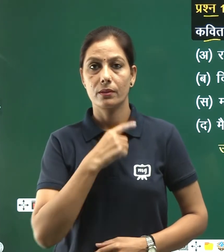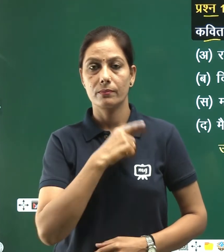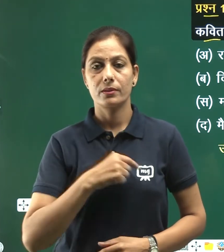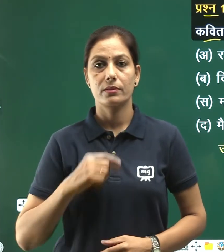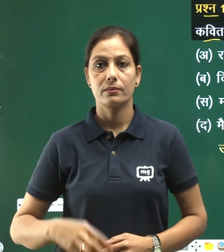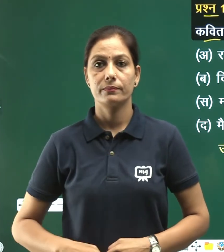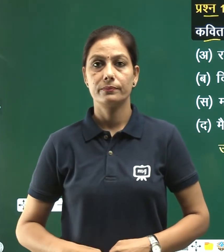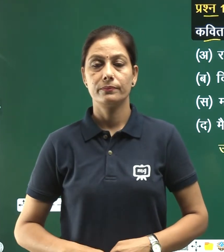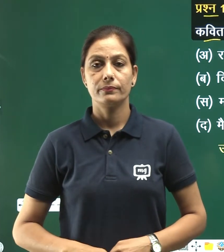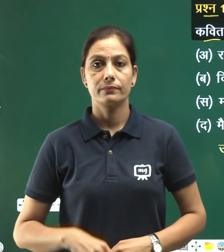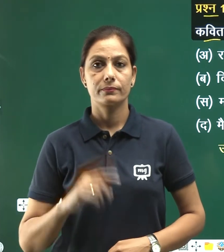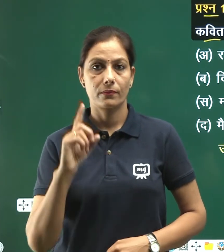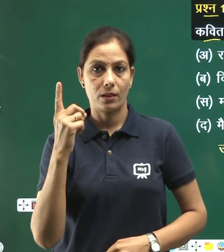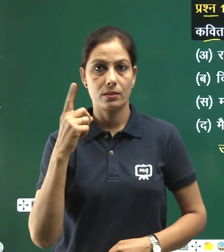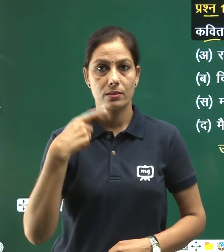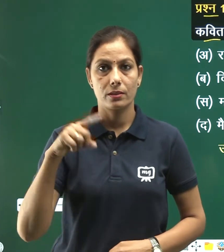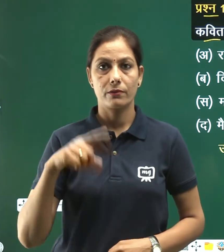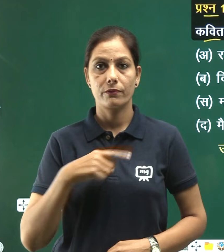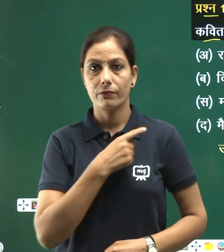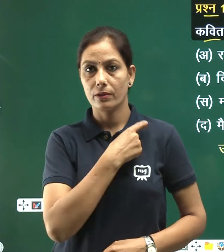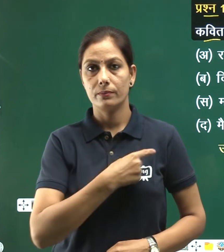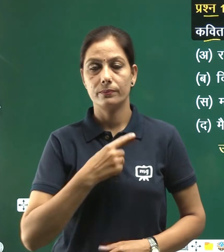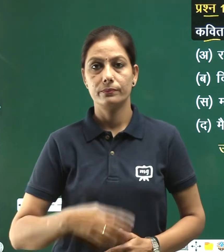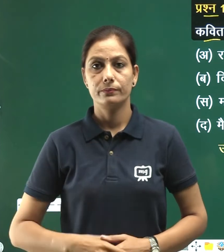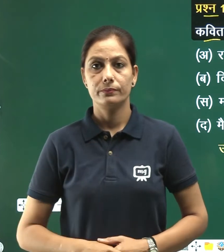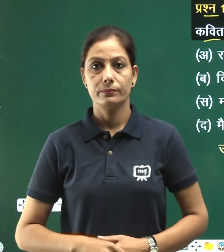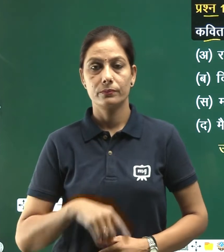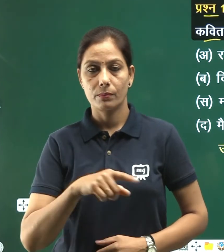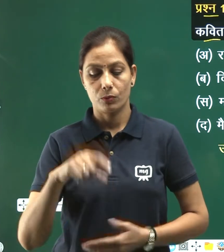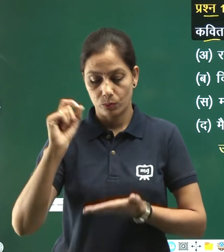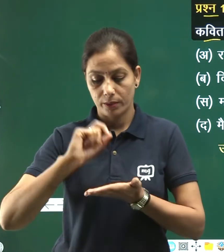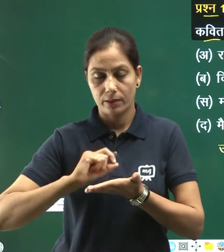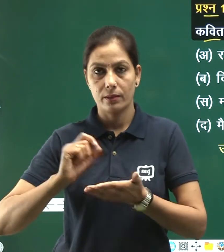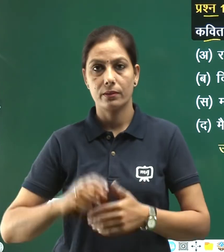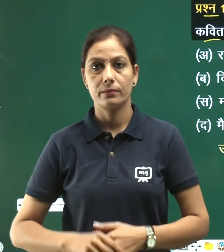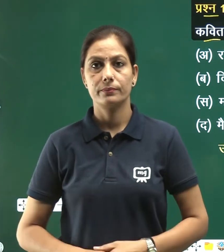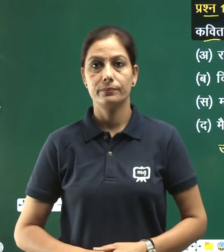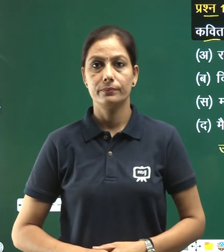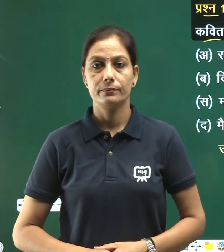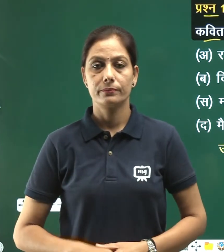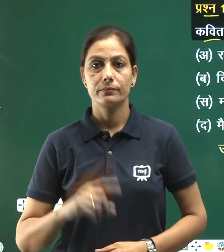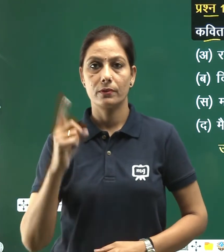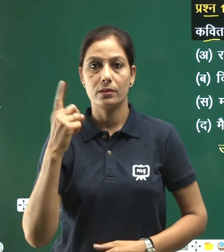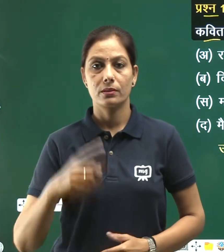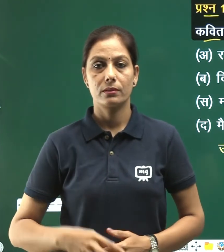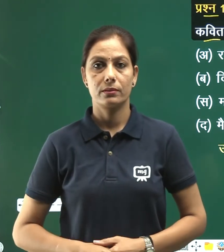से एक सही विकल्प आपको लिखना है।